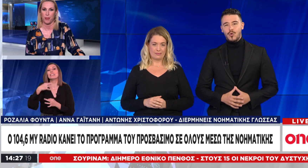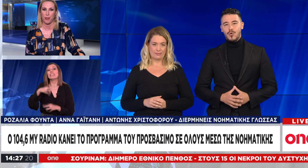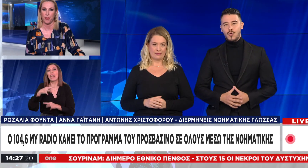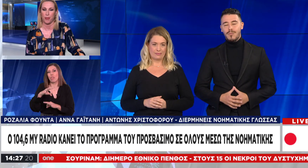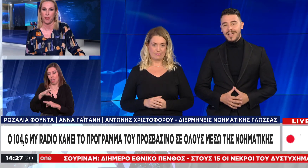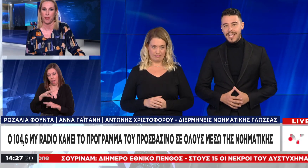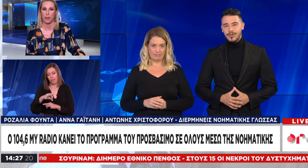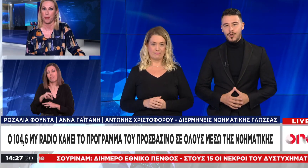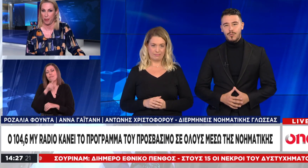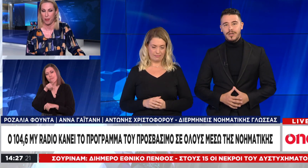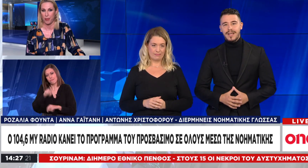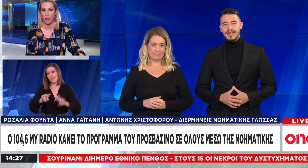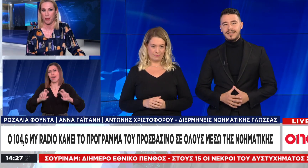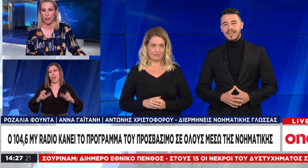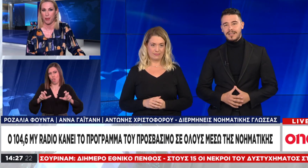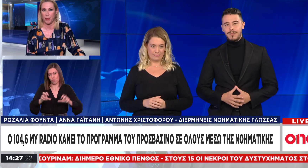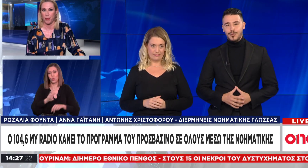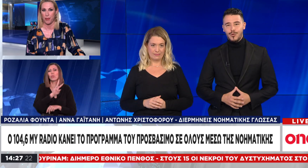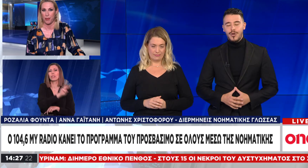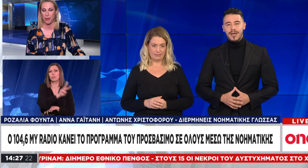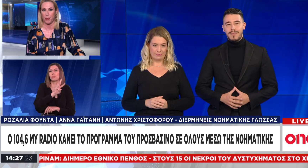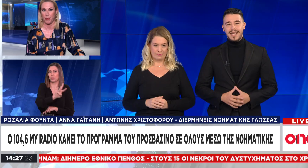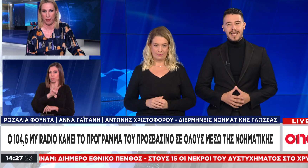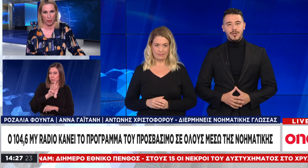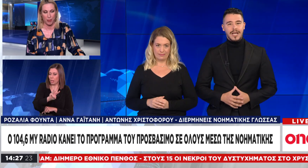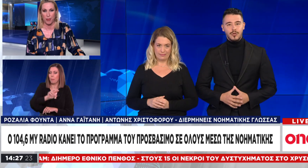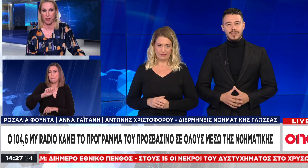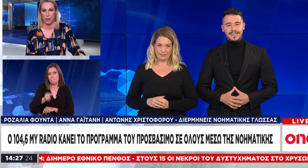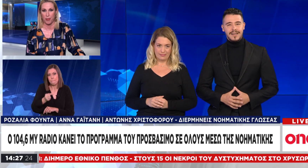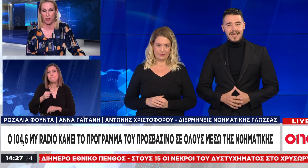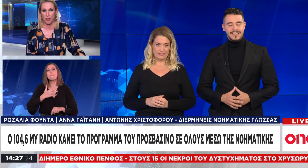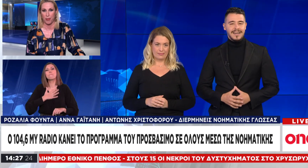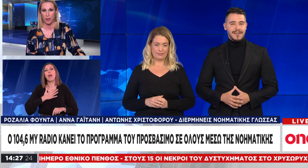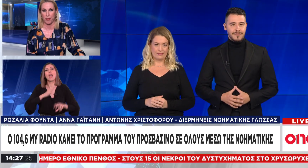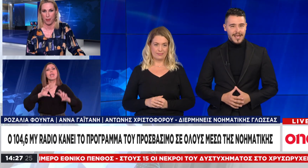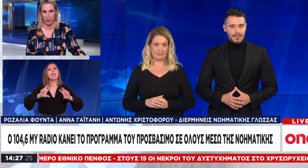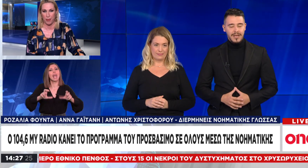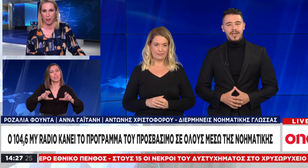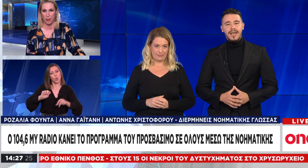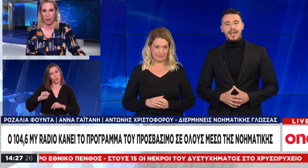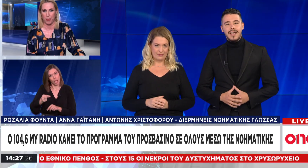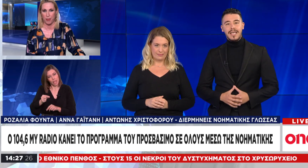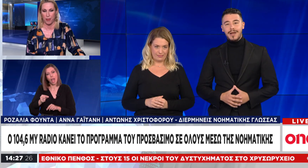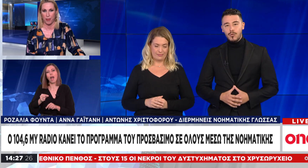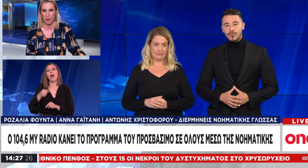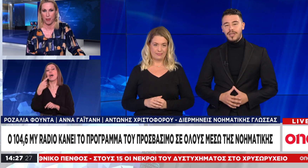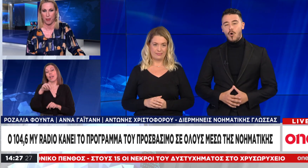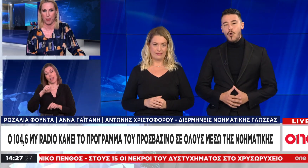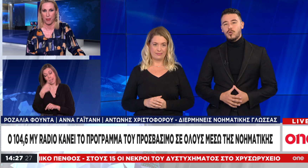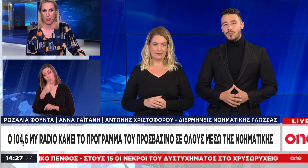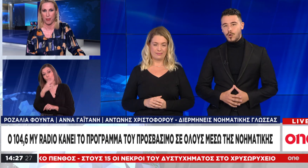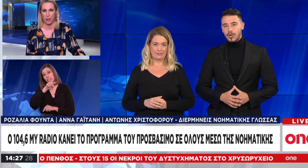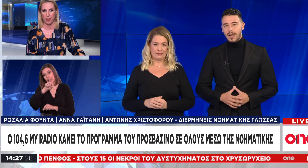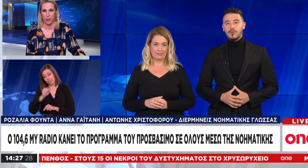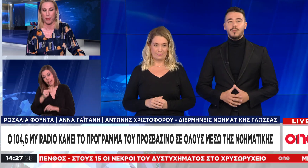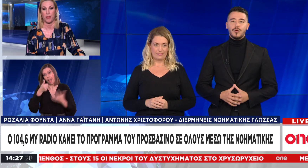του my radio που είναι 3w myradio 1446 fm ε και παρακολουθεί όλο